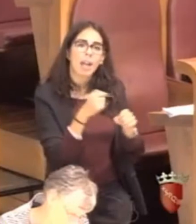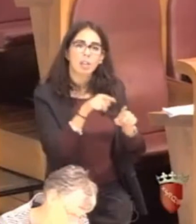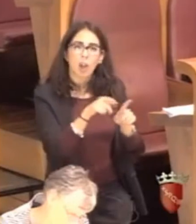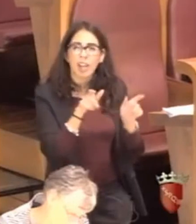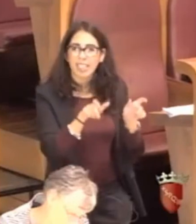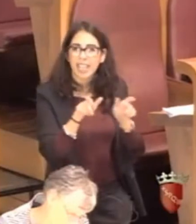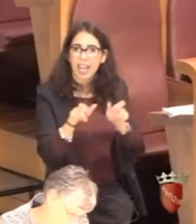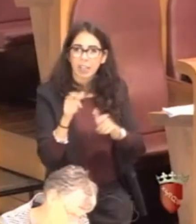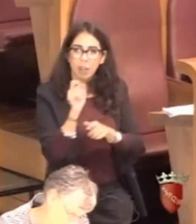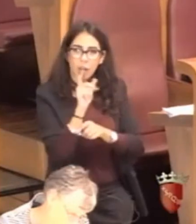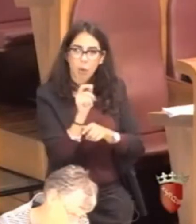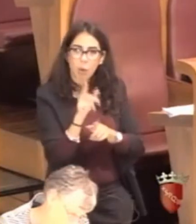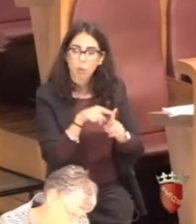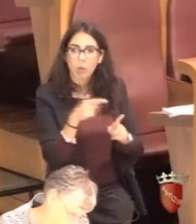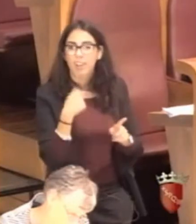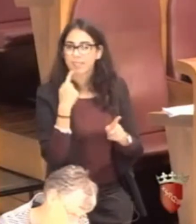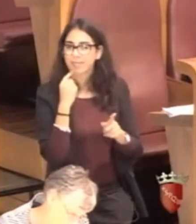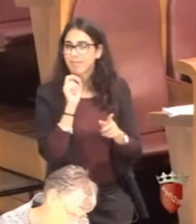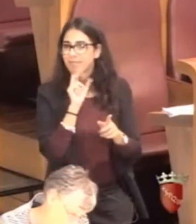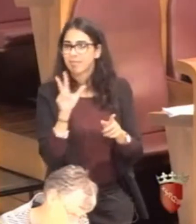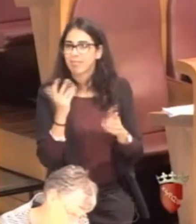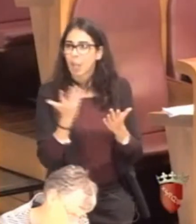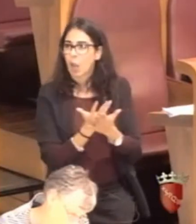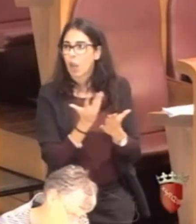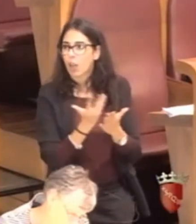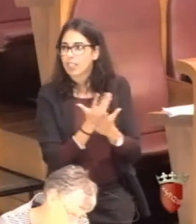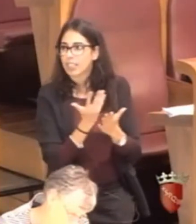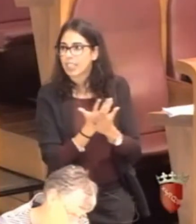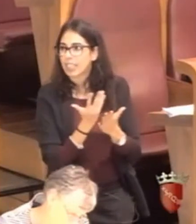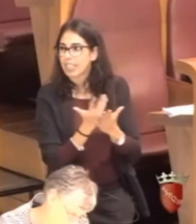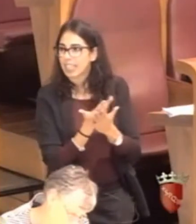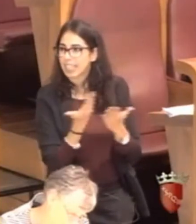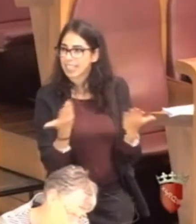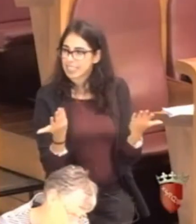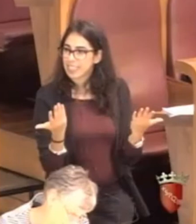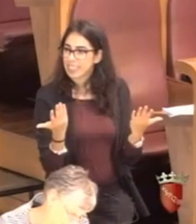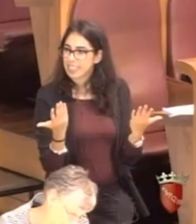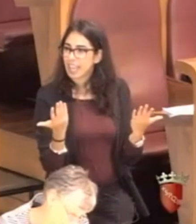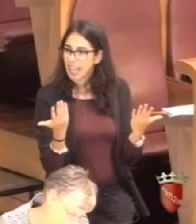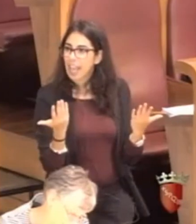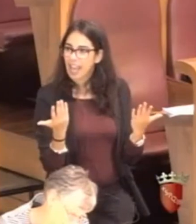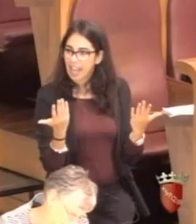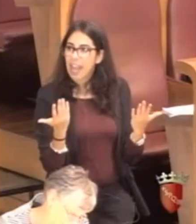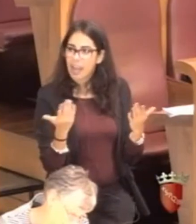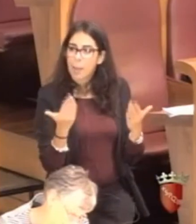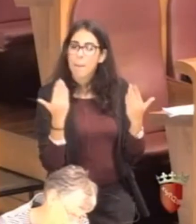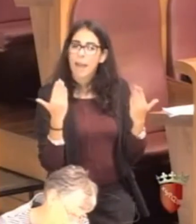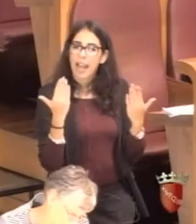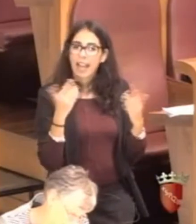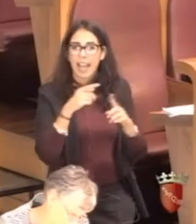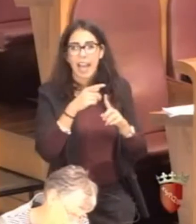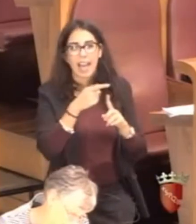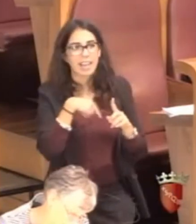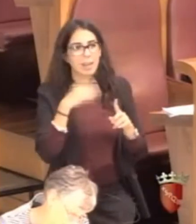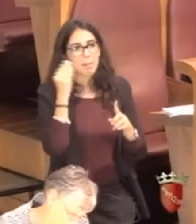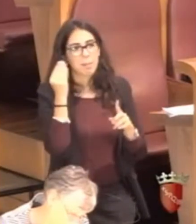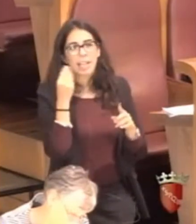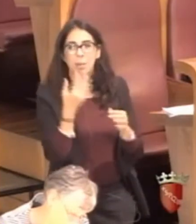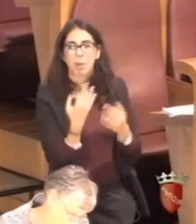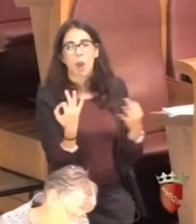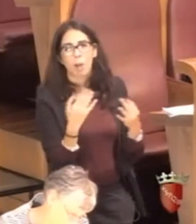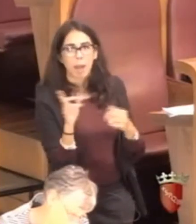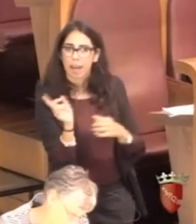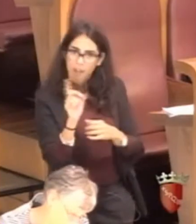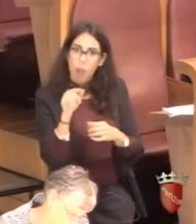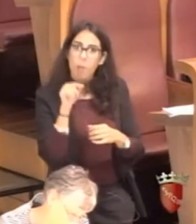vi do questa notizia che noi magari riteniamo scontata, addirittura cioè, va a anticipare